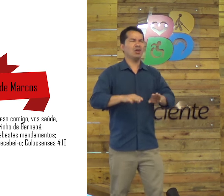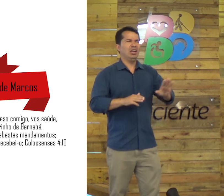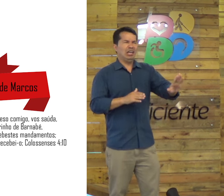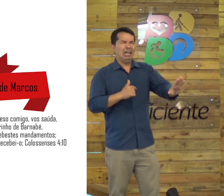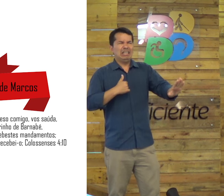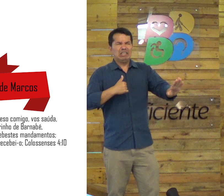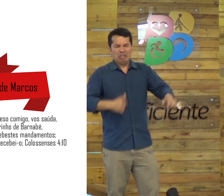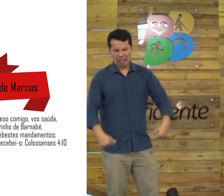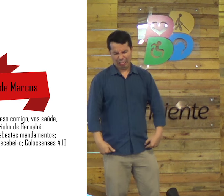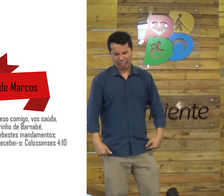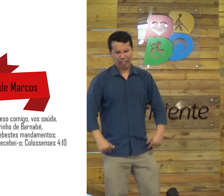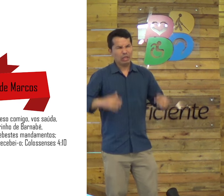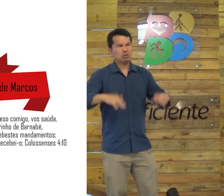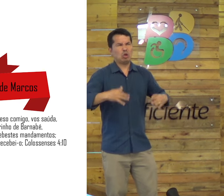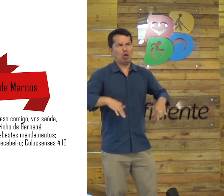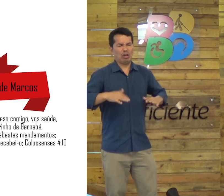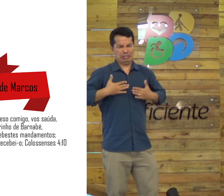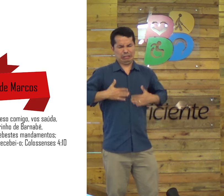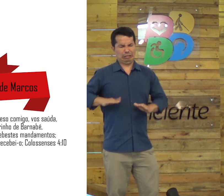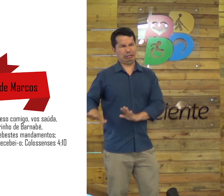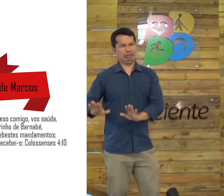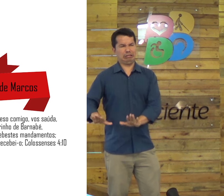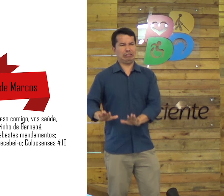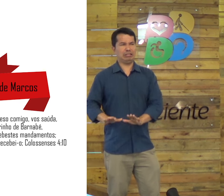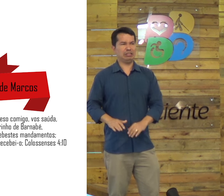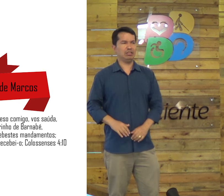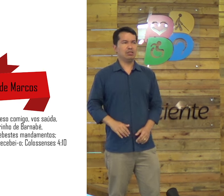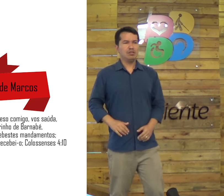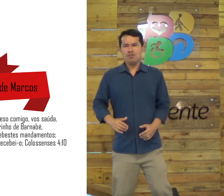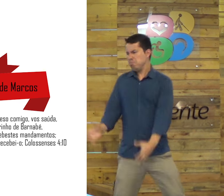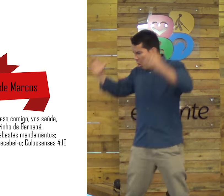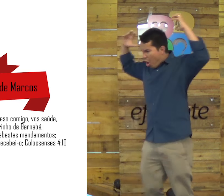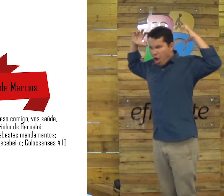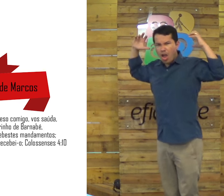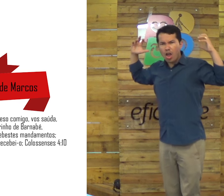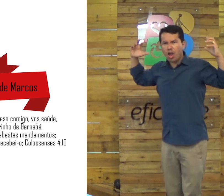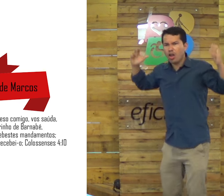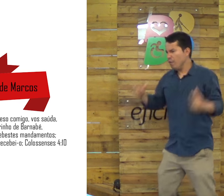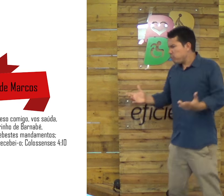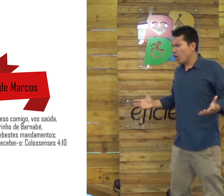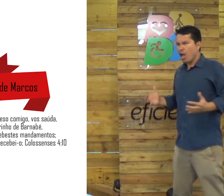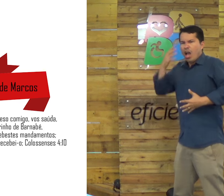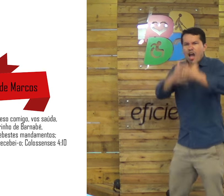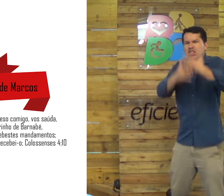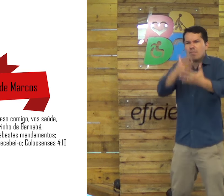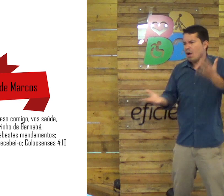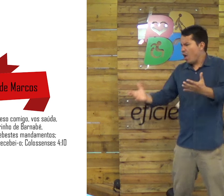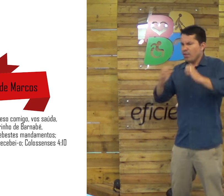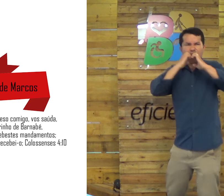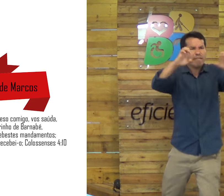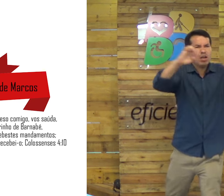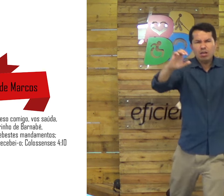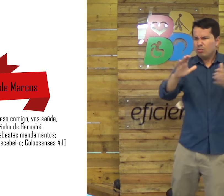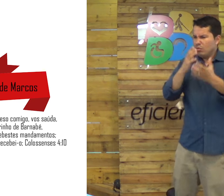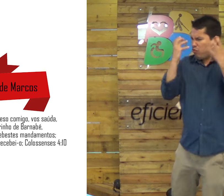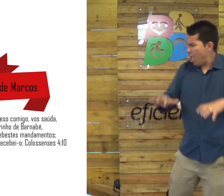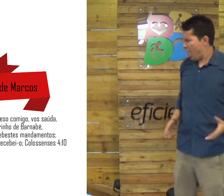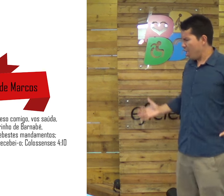evangelizar. Ah, não, Paulo, eu estou com a minha perna, sabe? e eu contou. Ah, poxa vida, você está me atrapalhando, não vai fazer